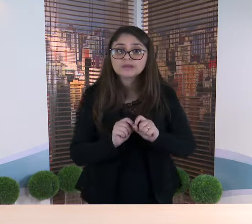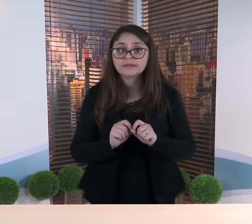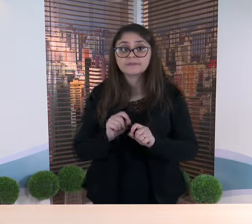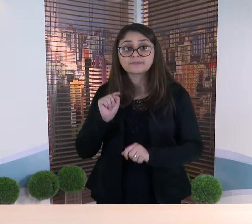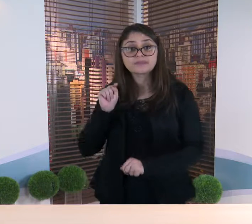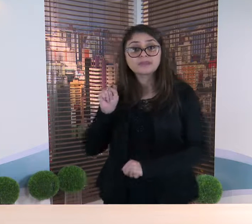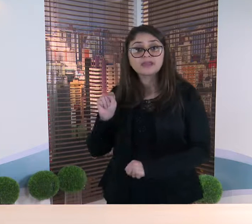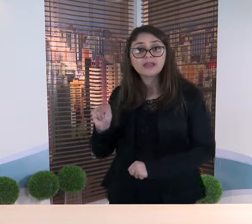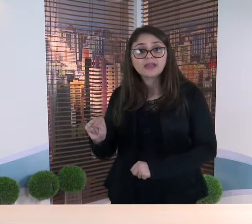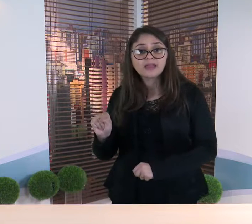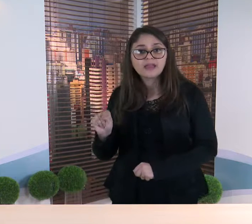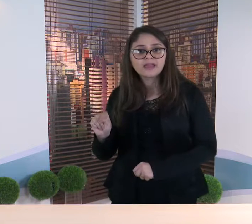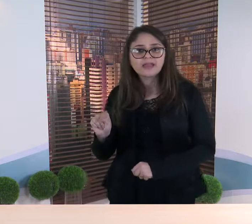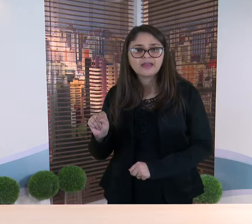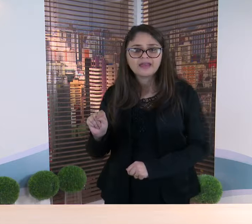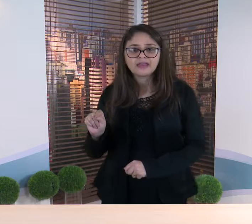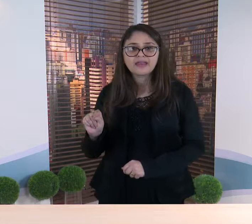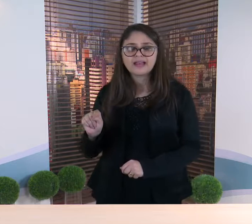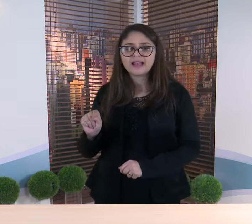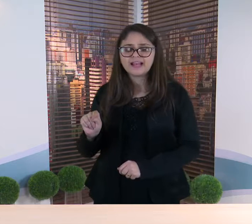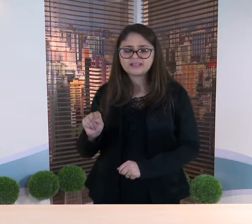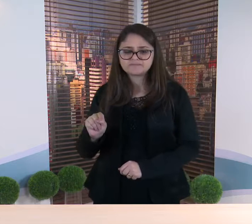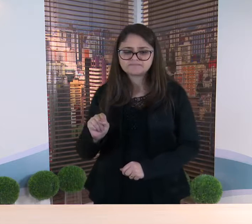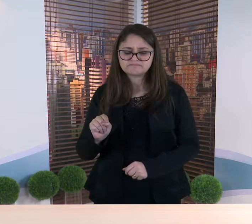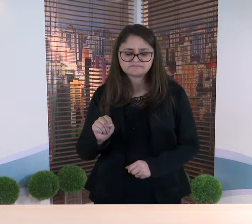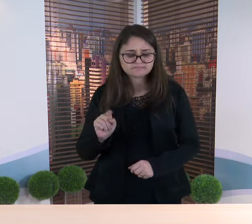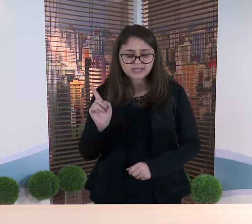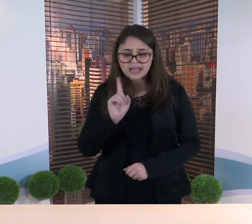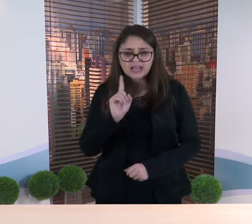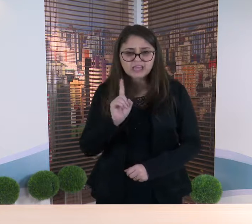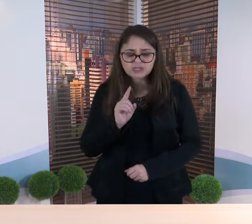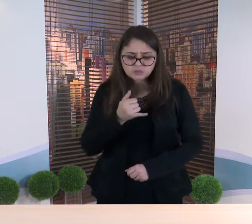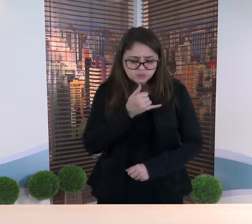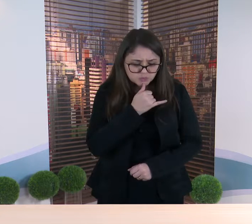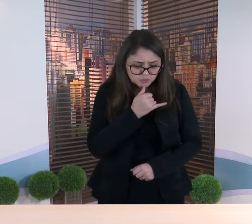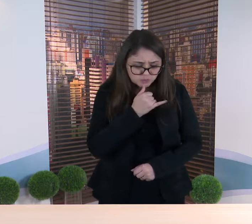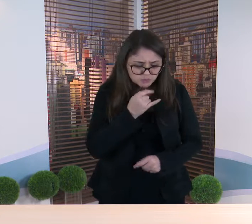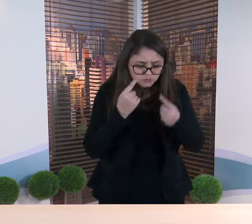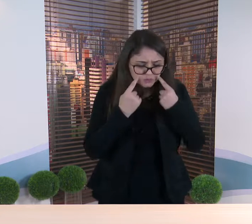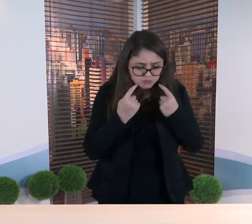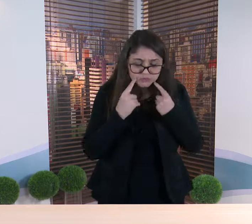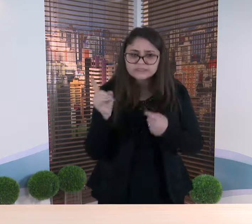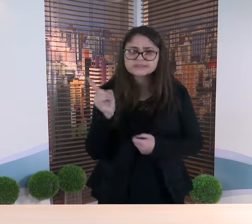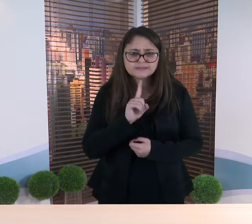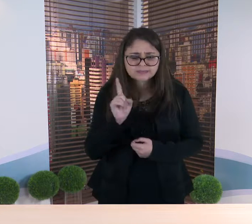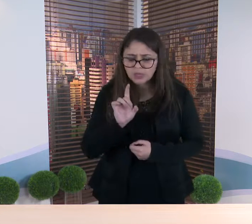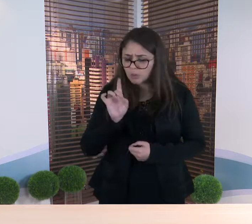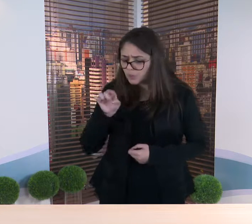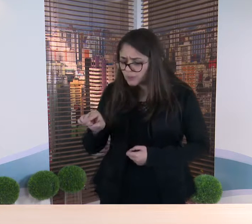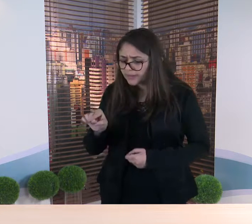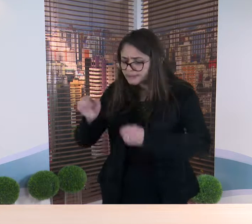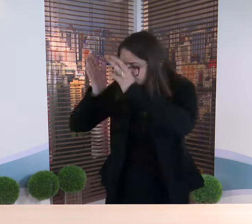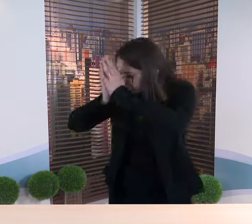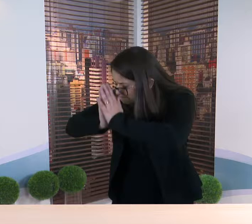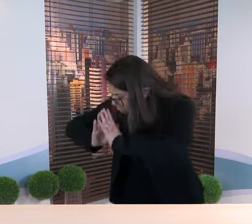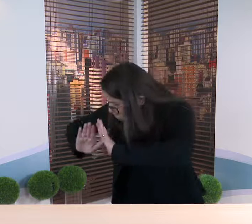de início, não se lamenta, mas adora. Esperava-se que Jó pronunciasse uma oração